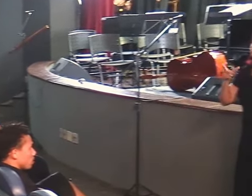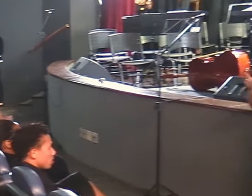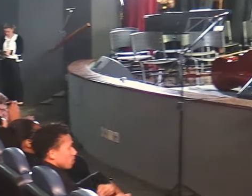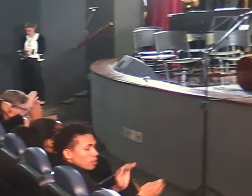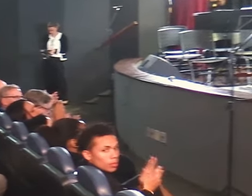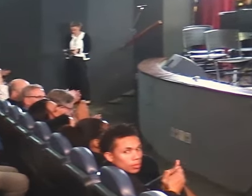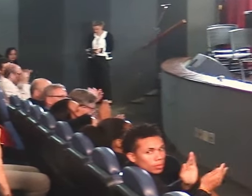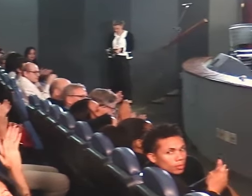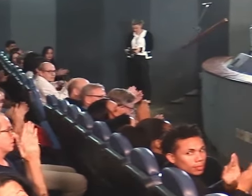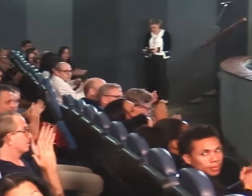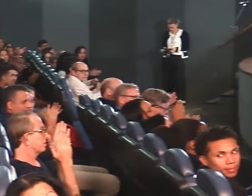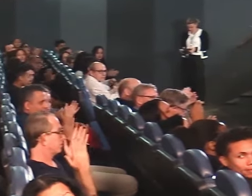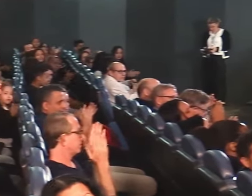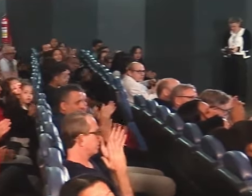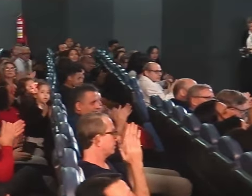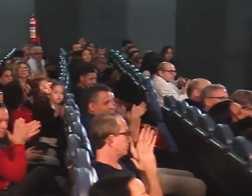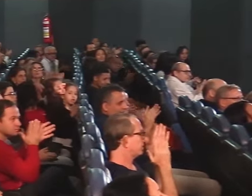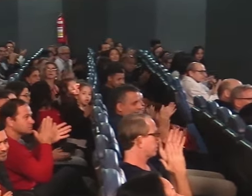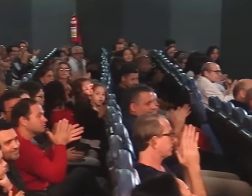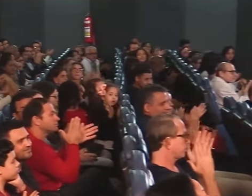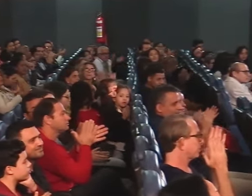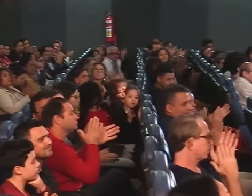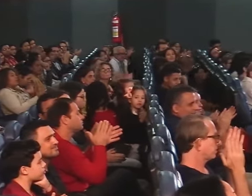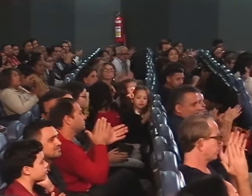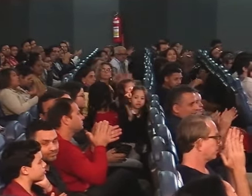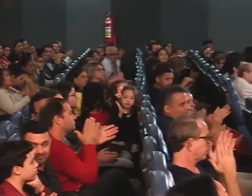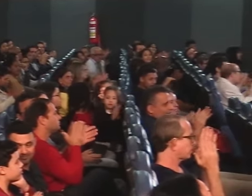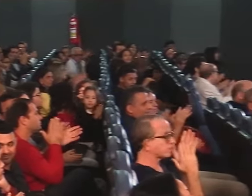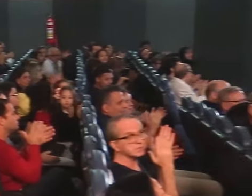diretores do Instituto.